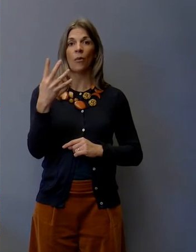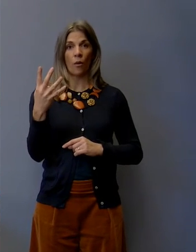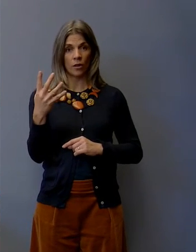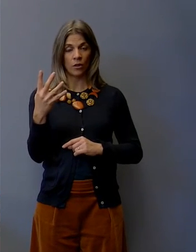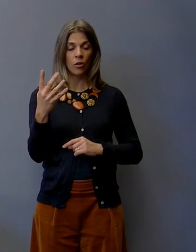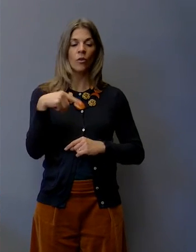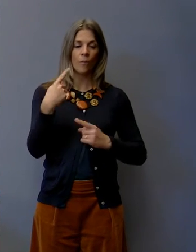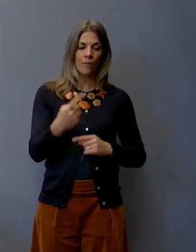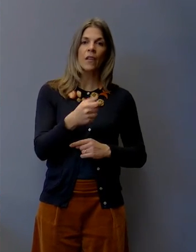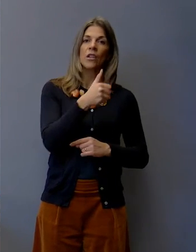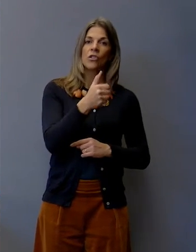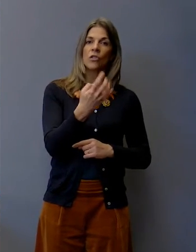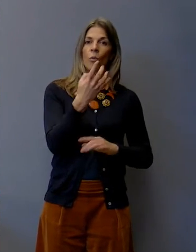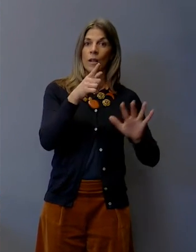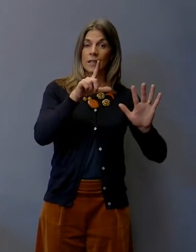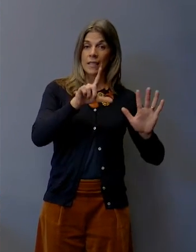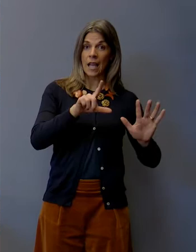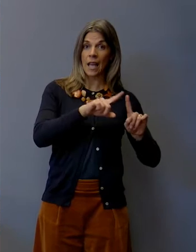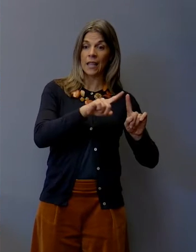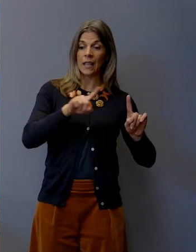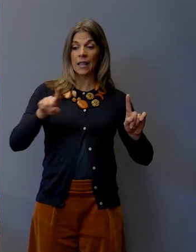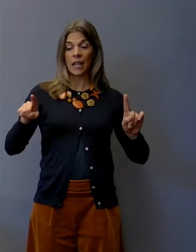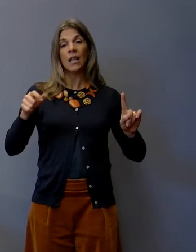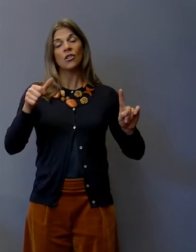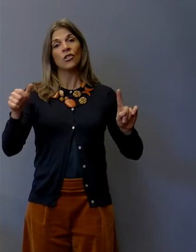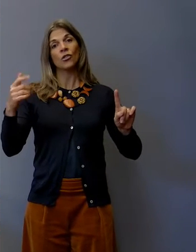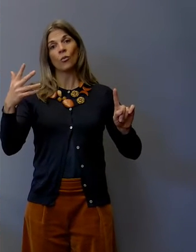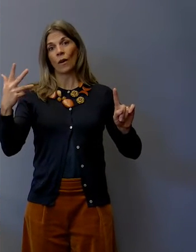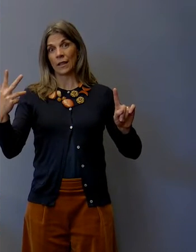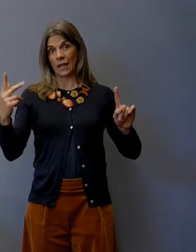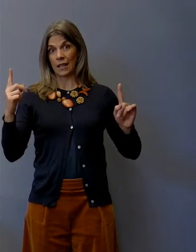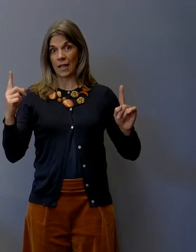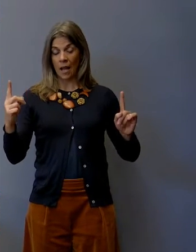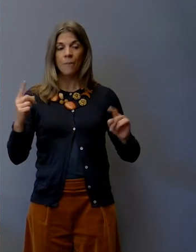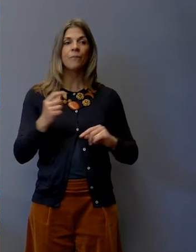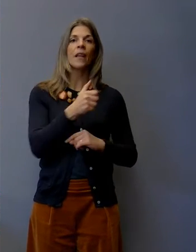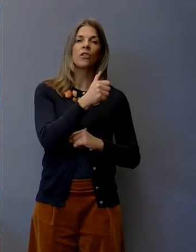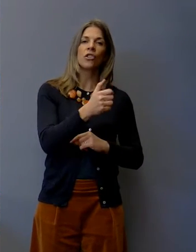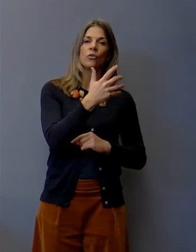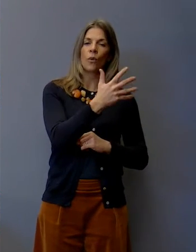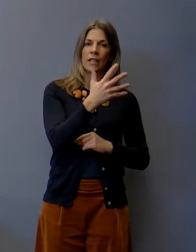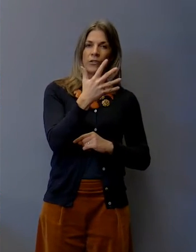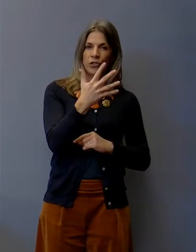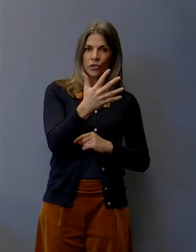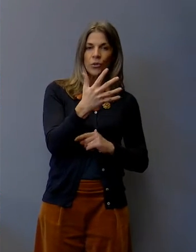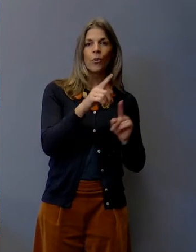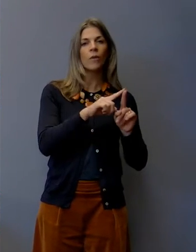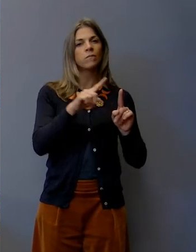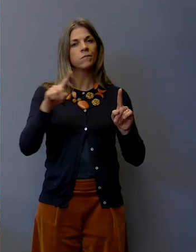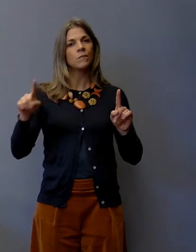da 147 a 153 da 155 a